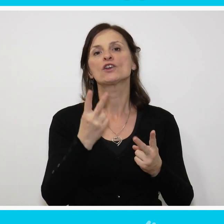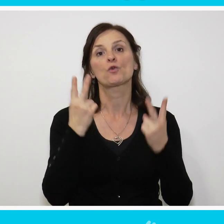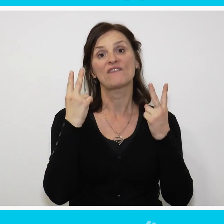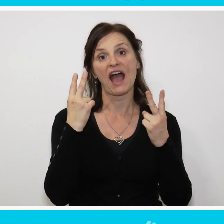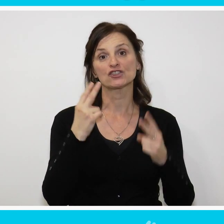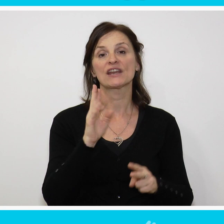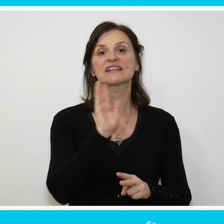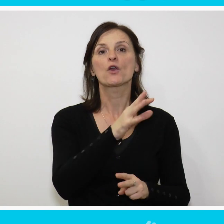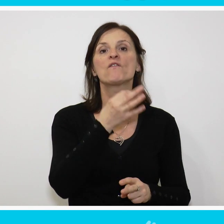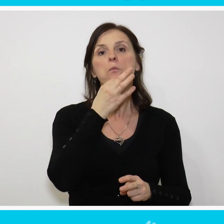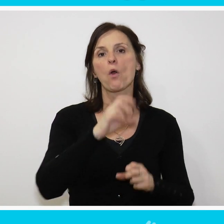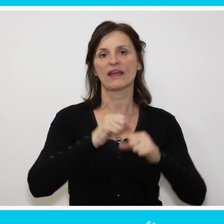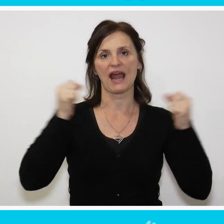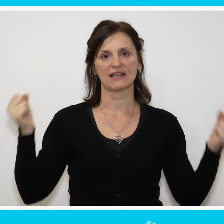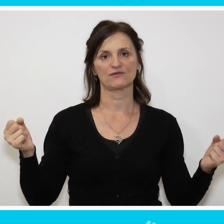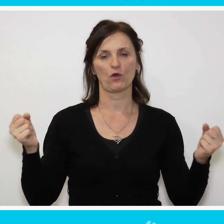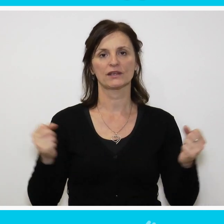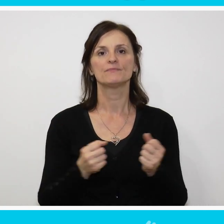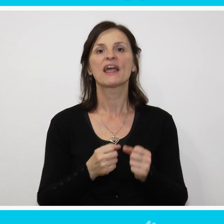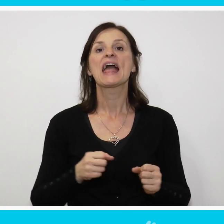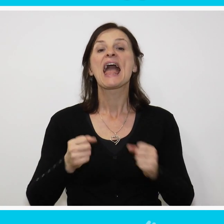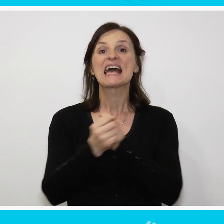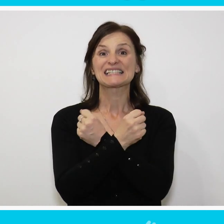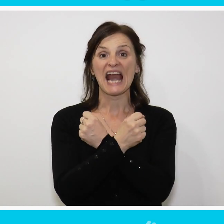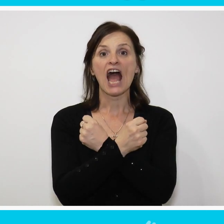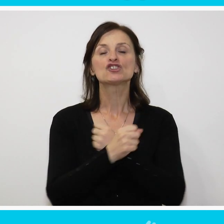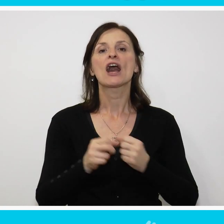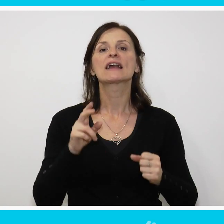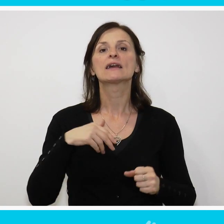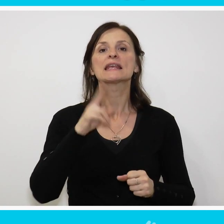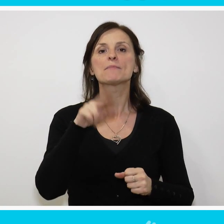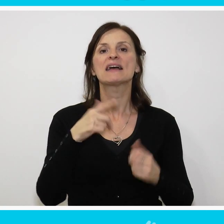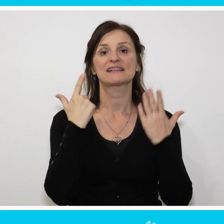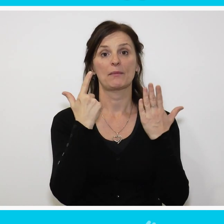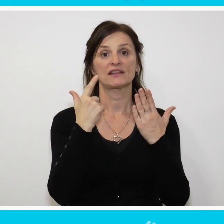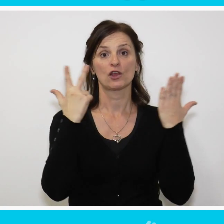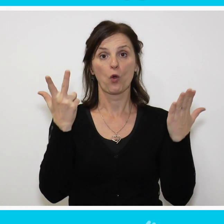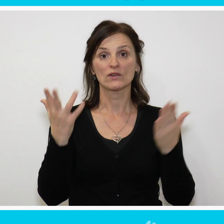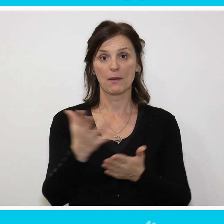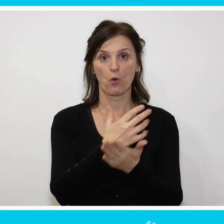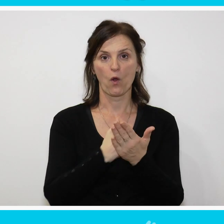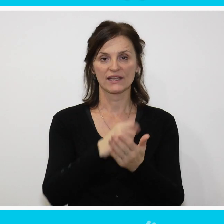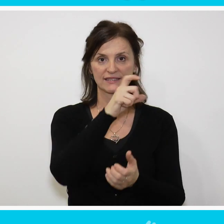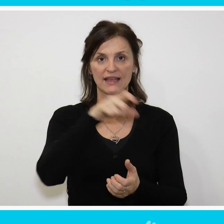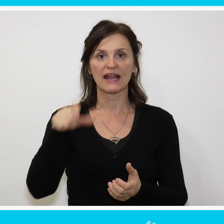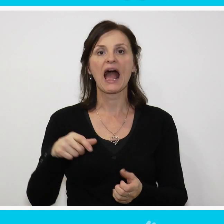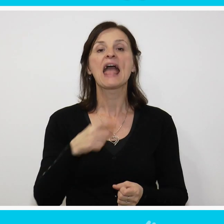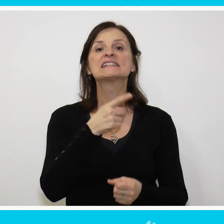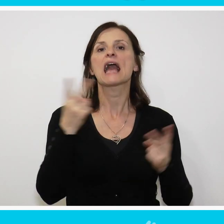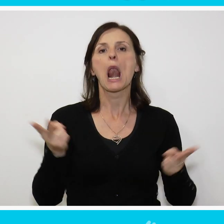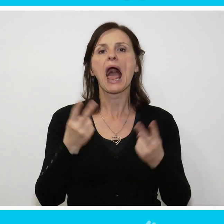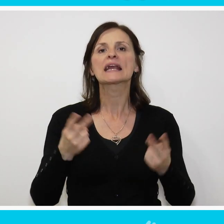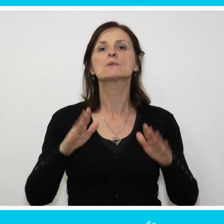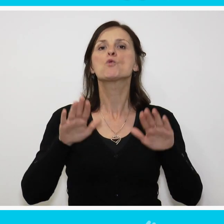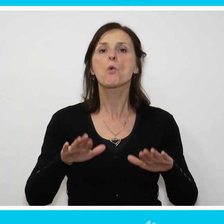su im neophodne za bolji razvoj. Zračak pohađa 78 korisnika